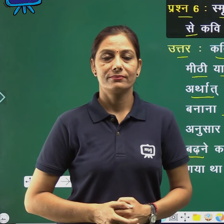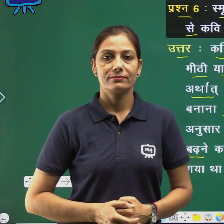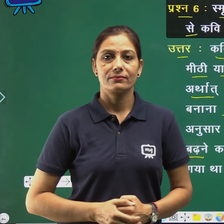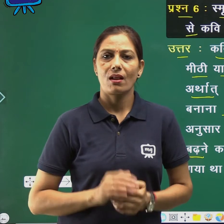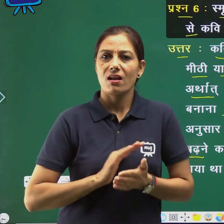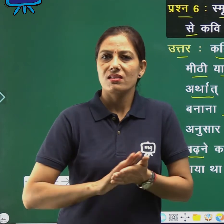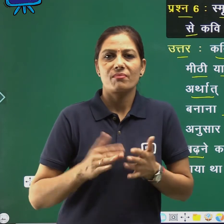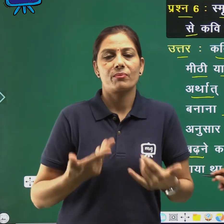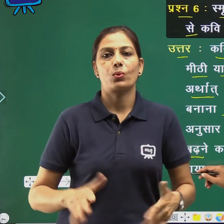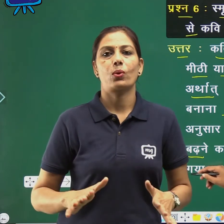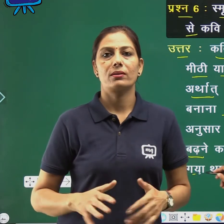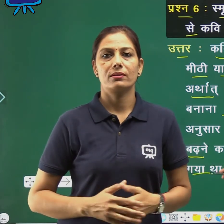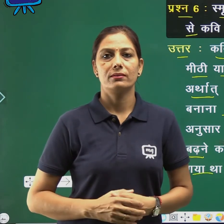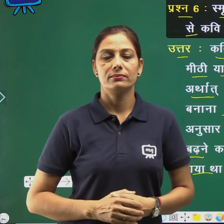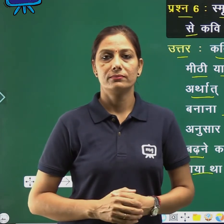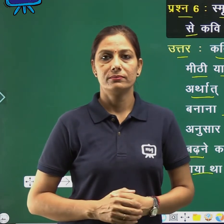समाप्त हो गया था,